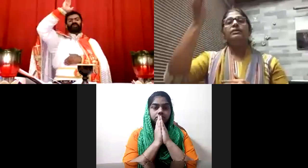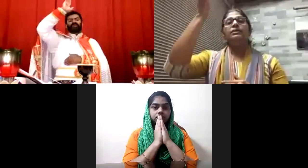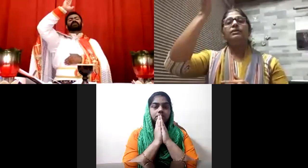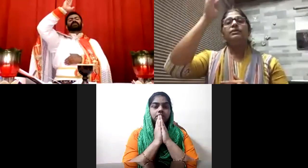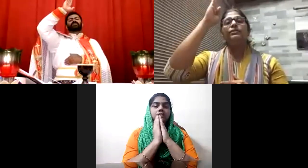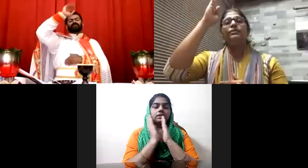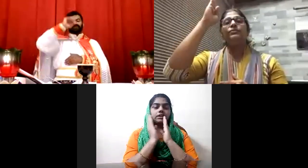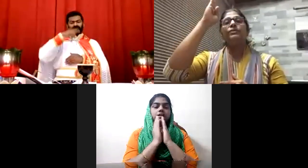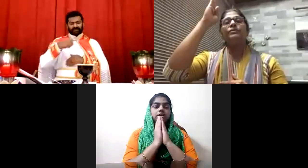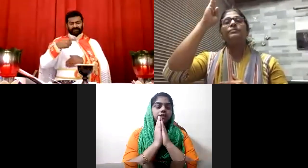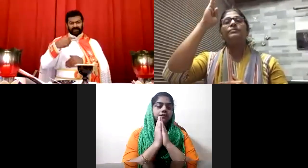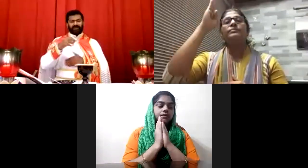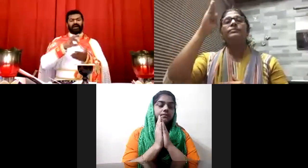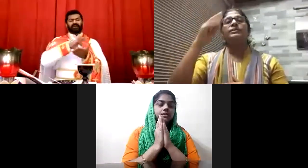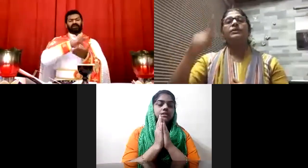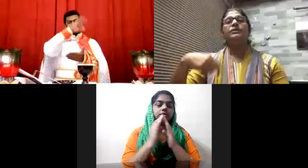ദൈവം